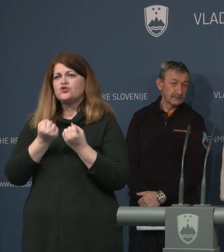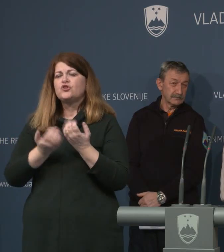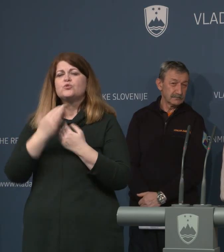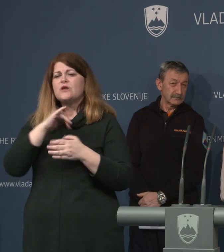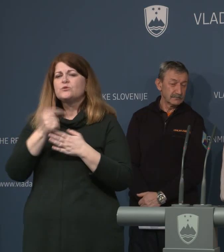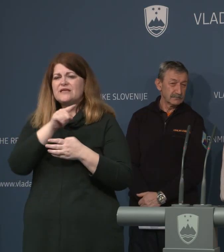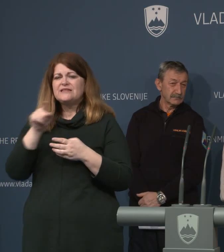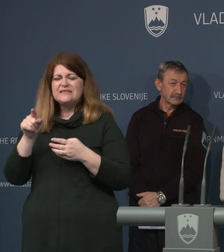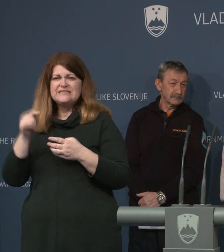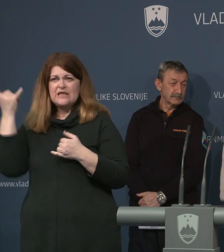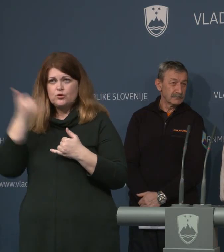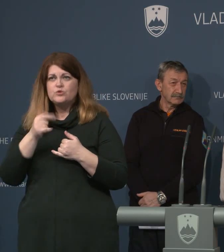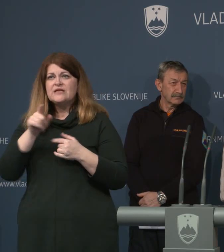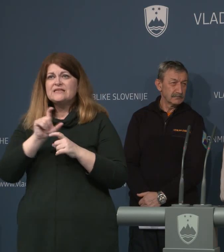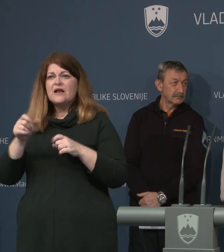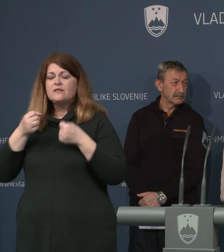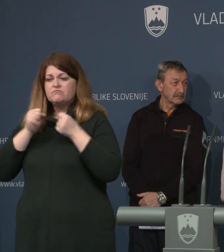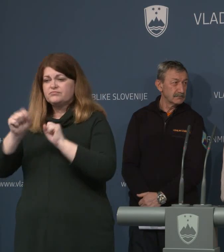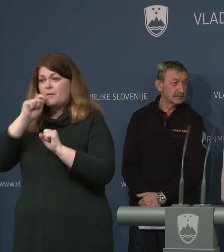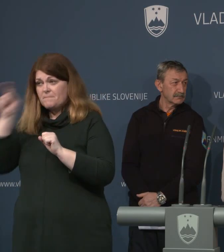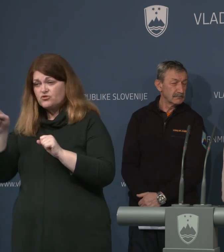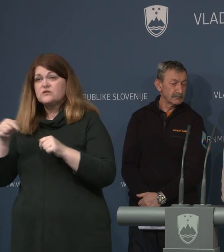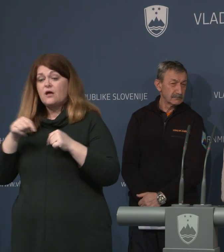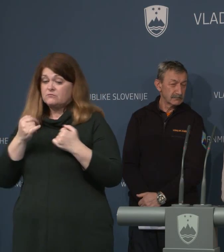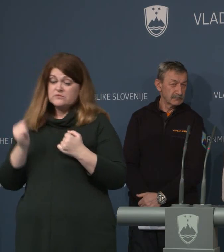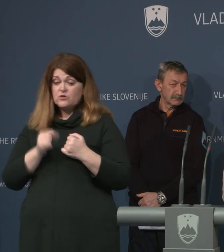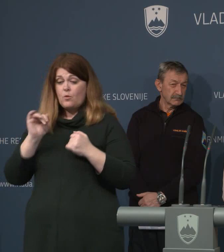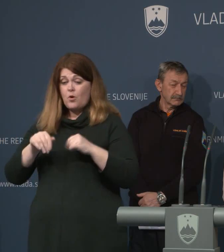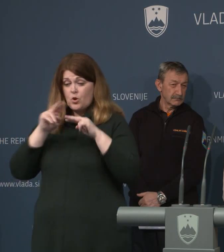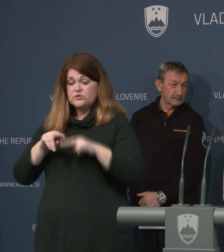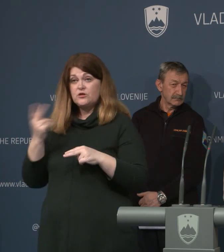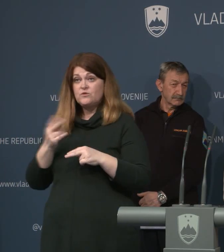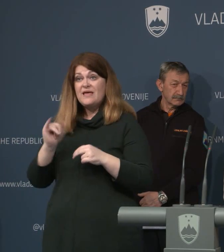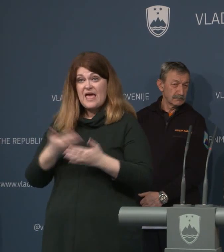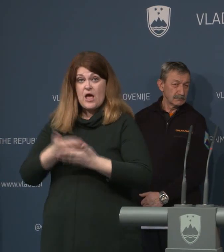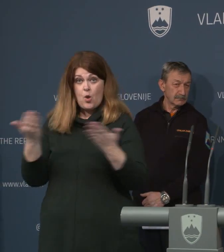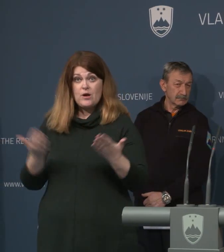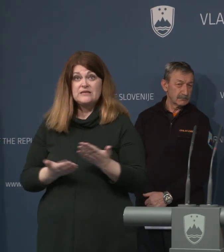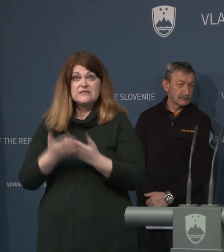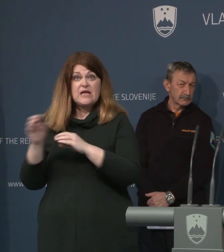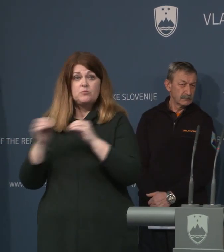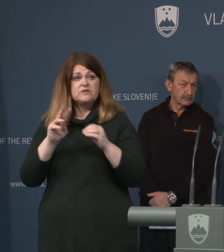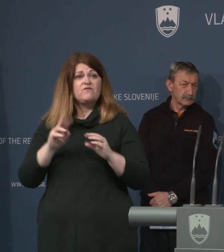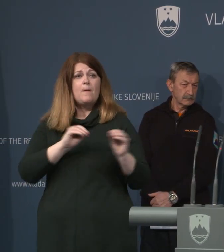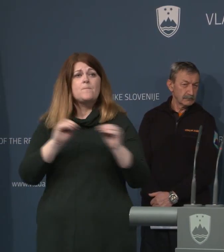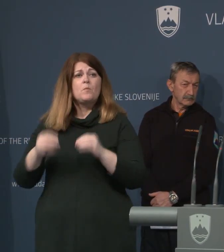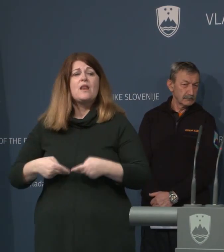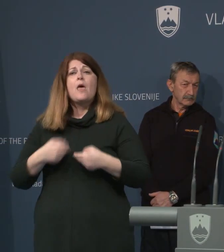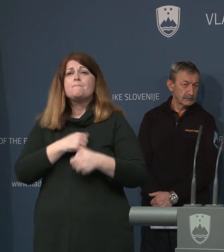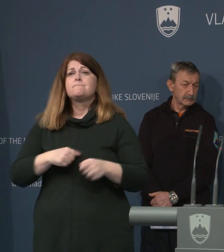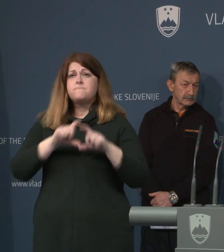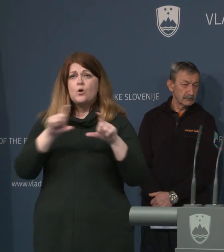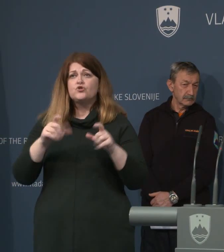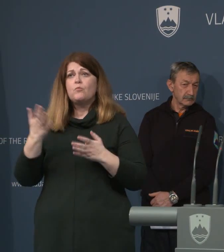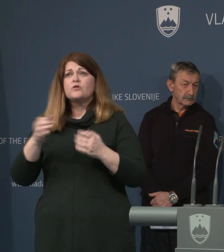na meji z Madžarsko ostajajo na naši strani meje, je lokacija za namestitev mobilne bolnišnice, morda predvidena